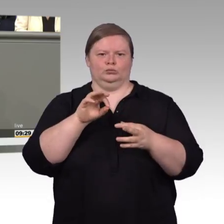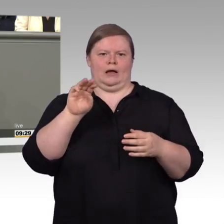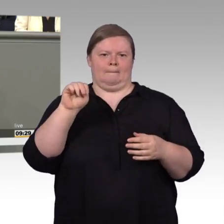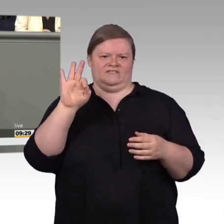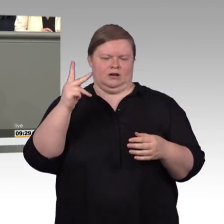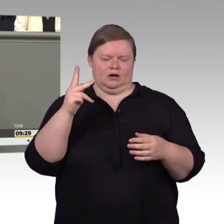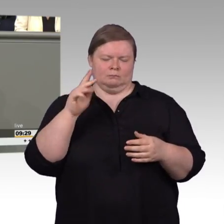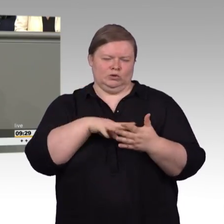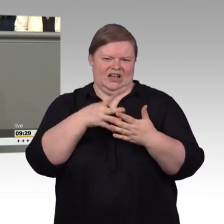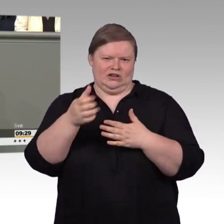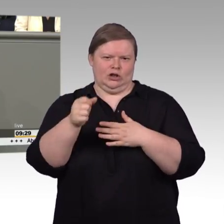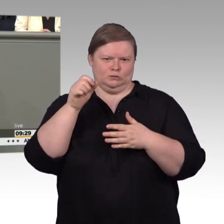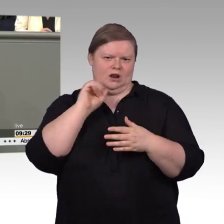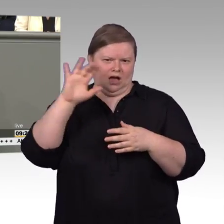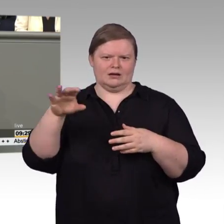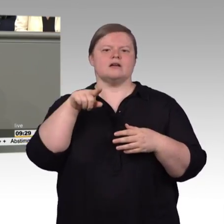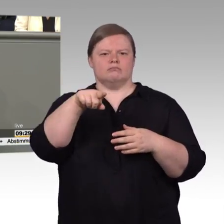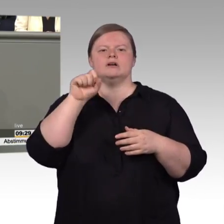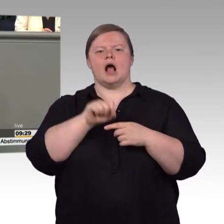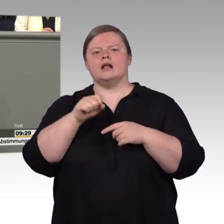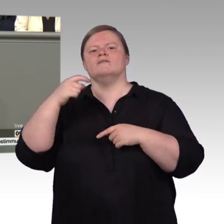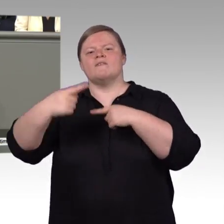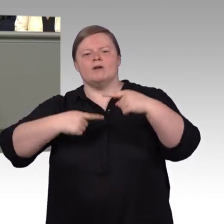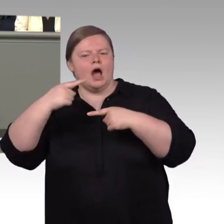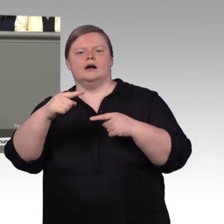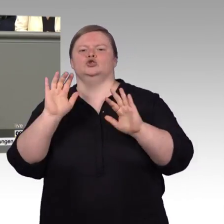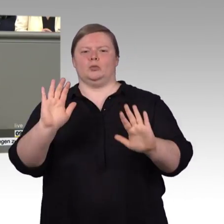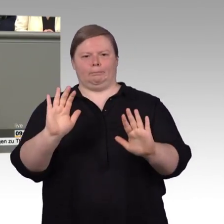enden. Am Ende kostet es den Handwerker nur noch mehr Zeit.